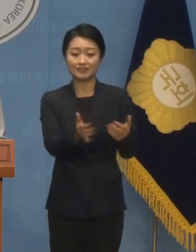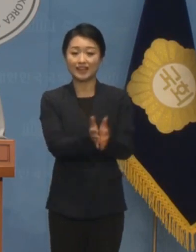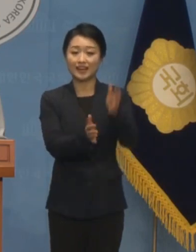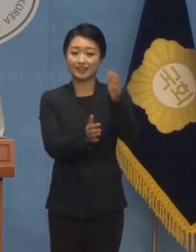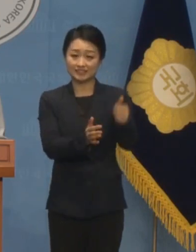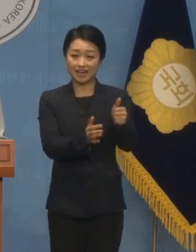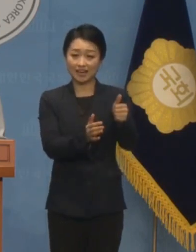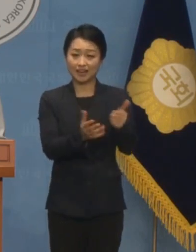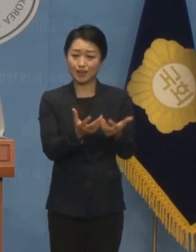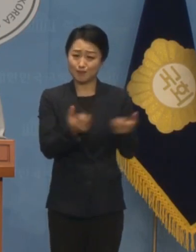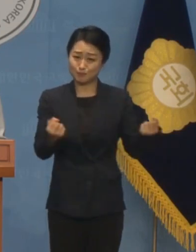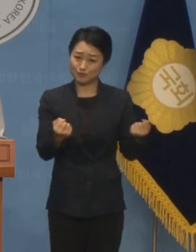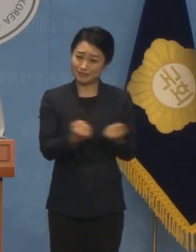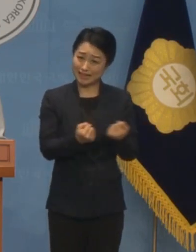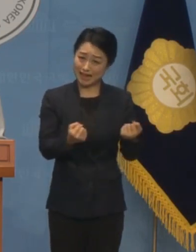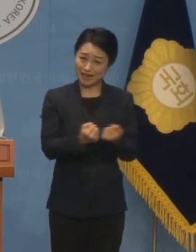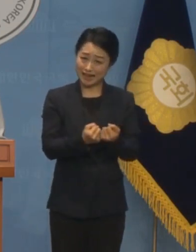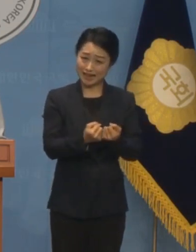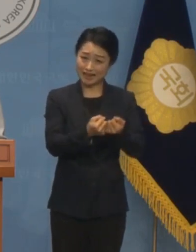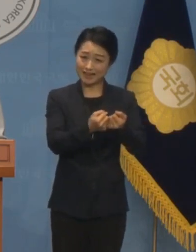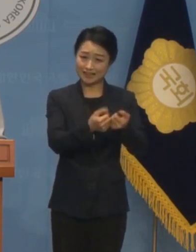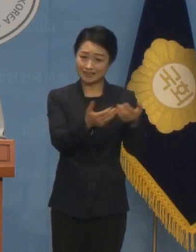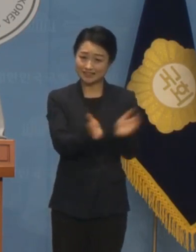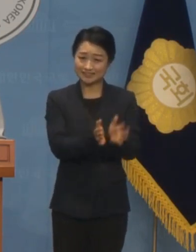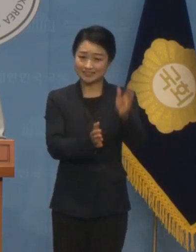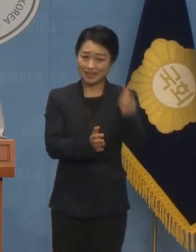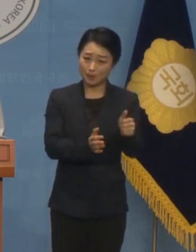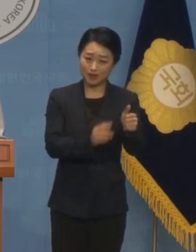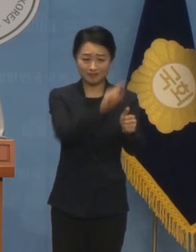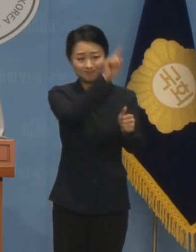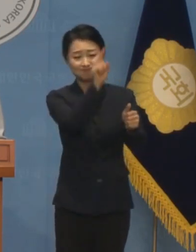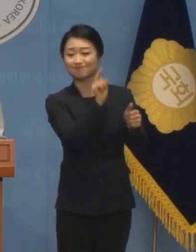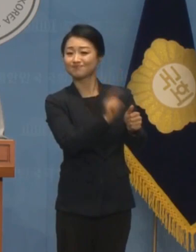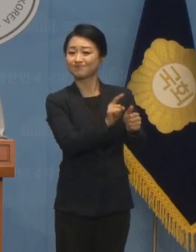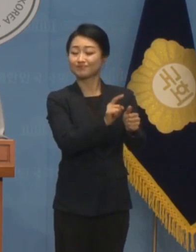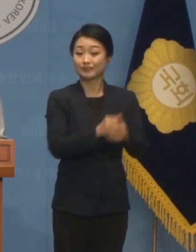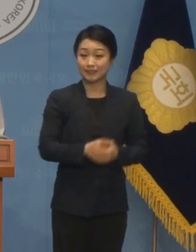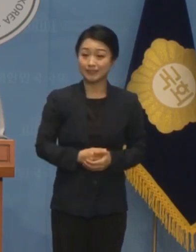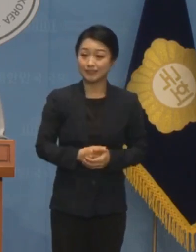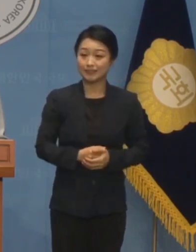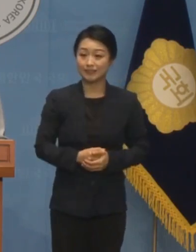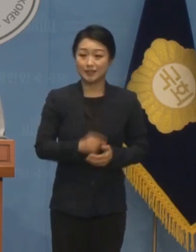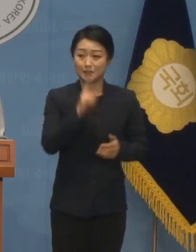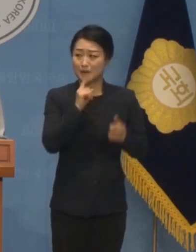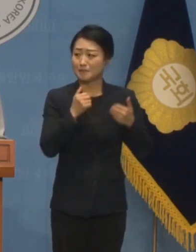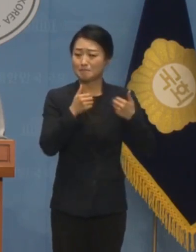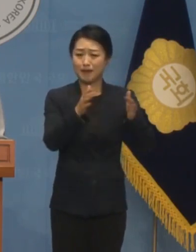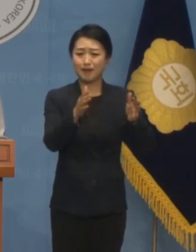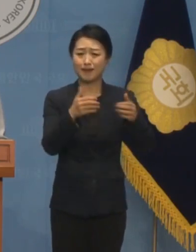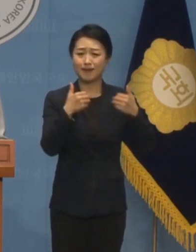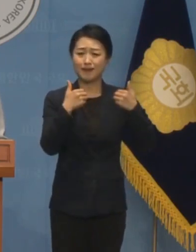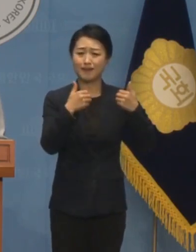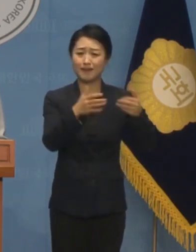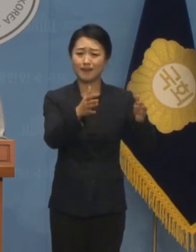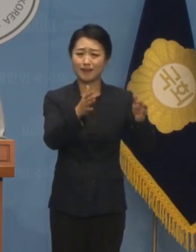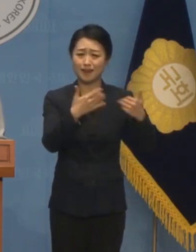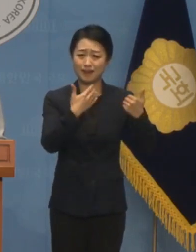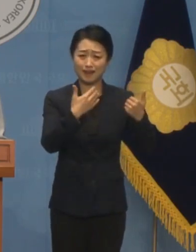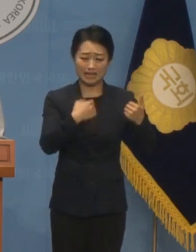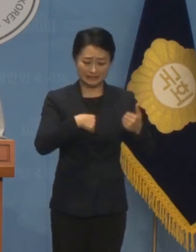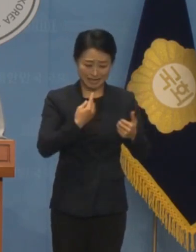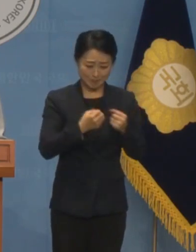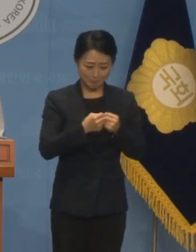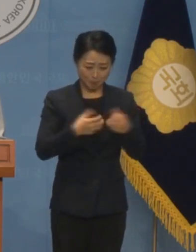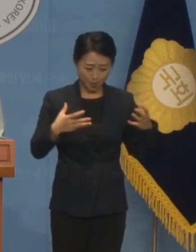전당대회냐 분당대회냐라는 소리까지 나왔던 국민의힘 전당대회는 막말의 6탄전까지 자폭